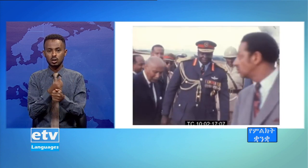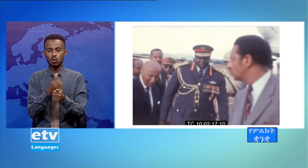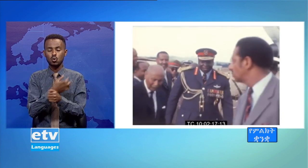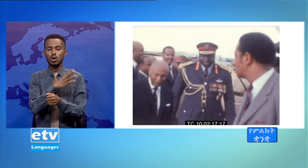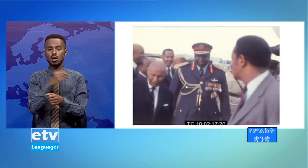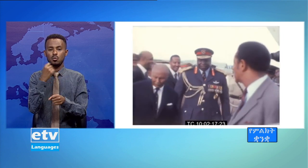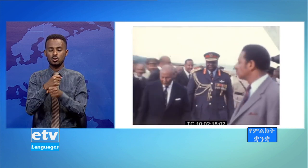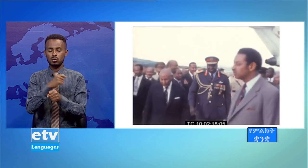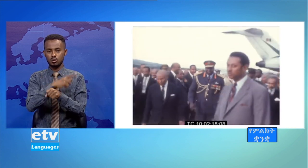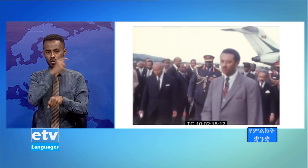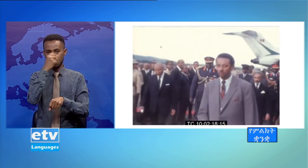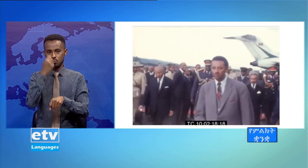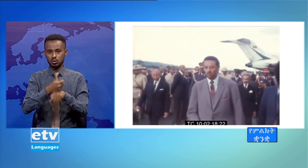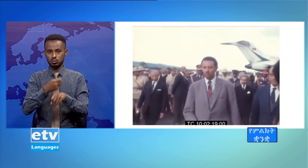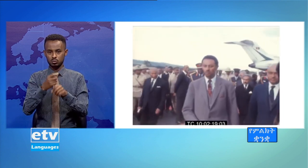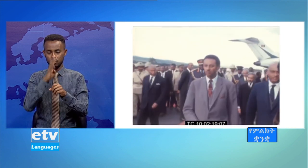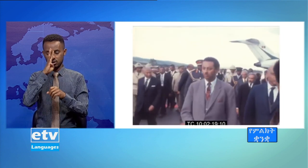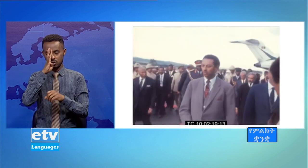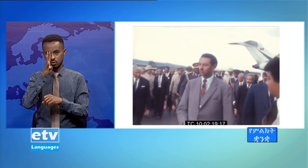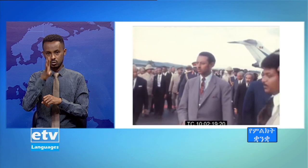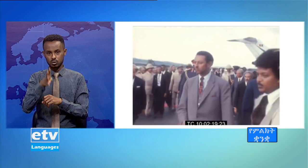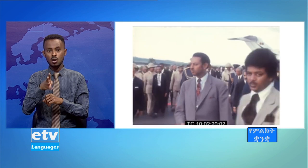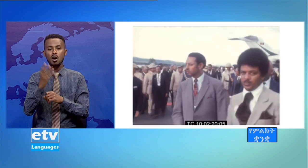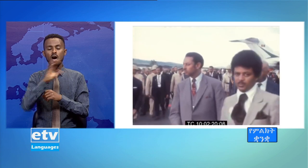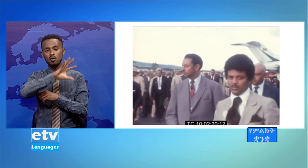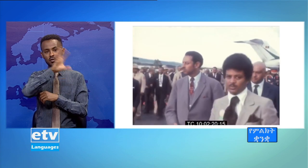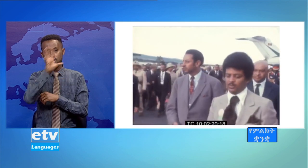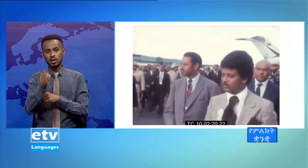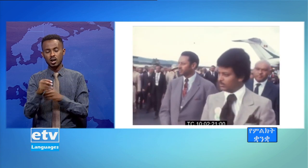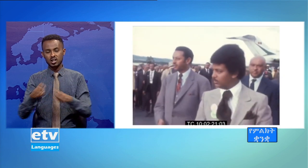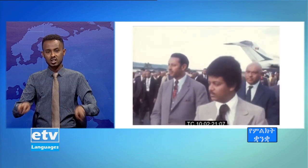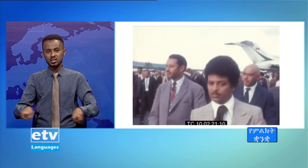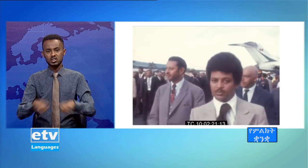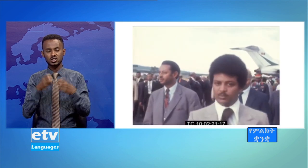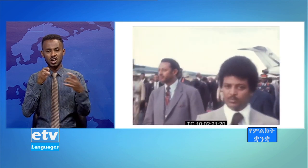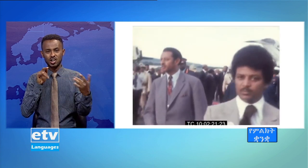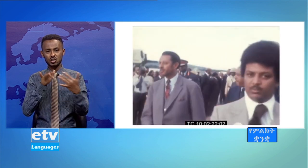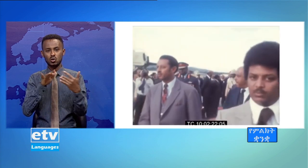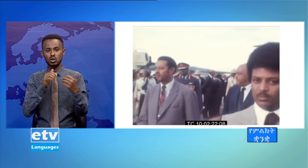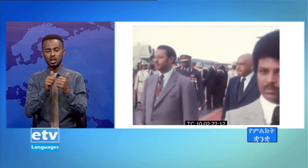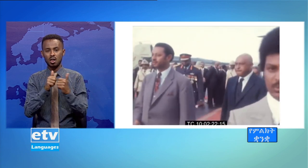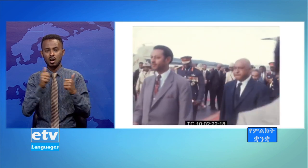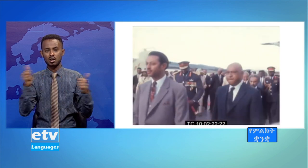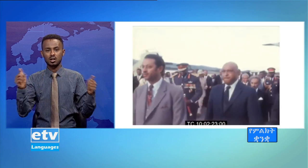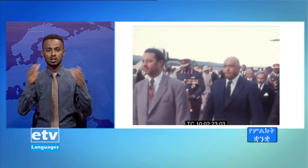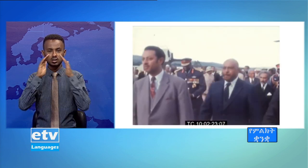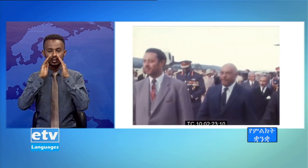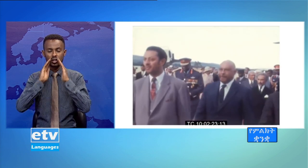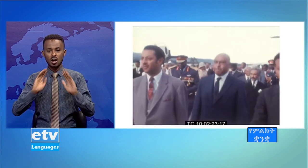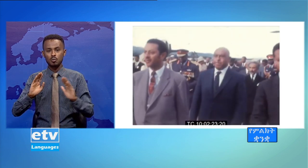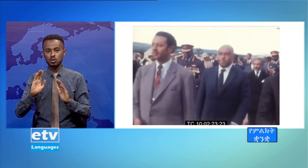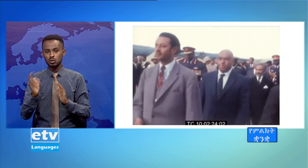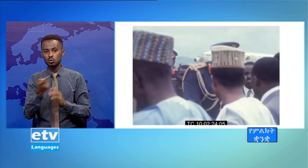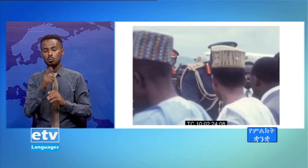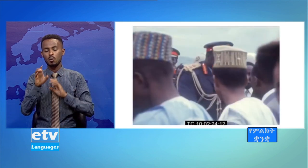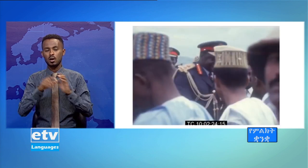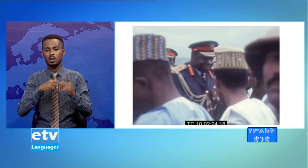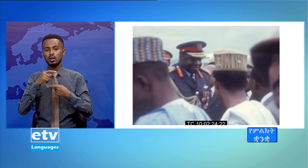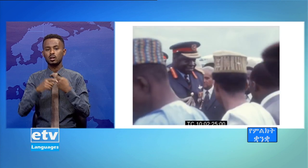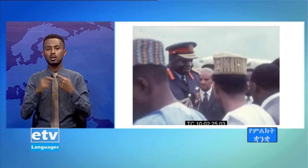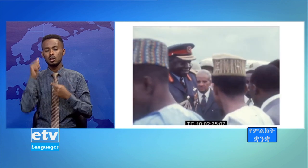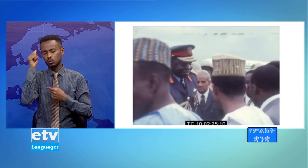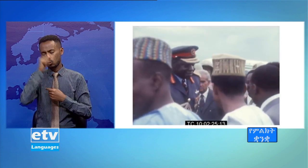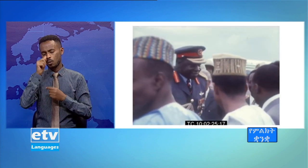የሚሰሩ ተቋማት ተፈጠሩ። አፍሪካ ከግጭትና ጦርነት ተላቃ ሰላም እንድትሆን በማድረግ ሂደት